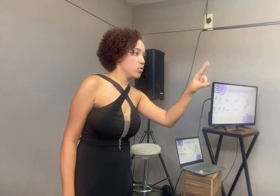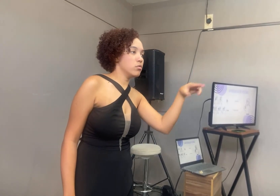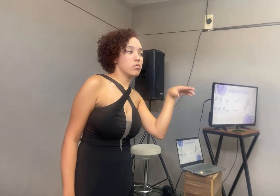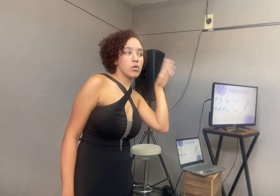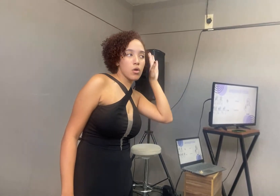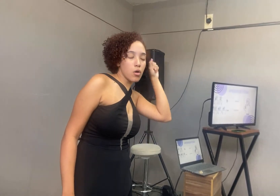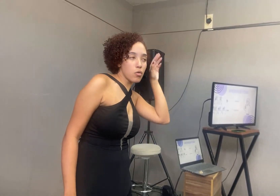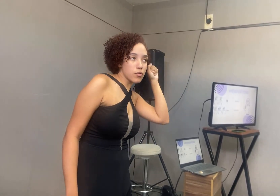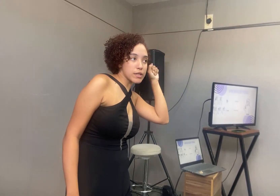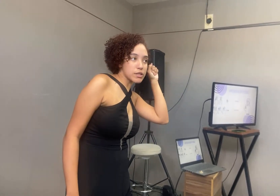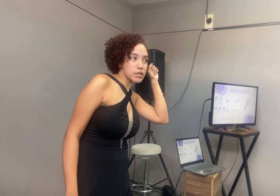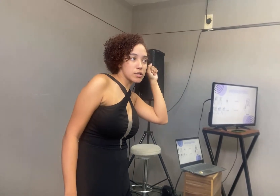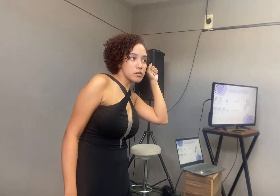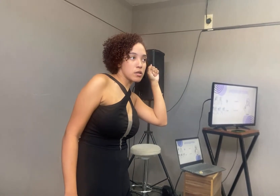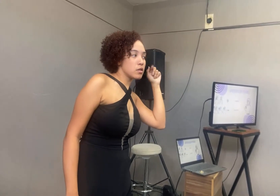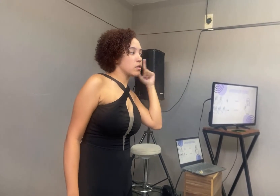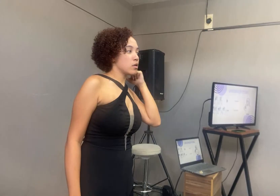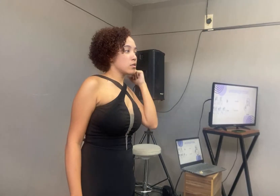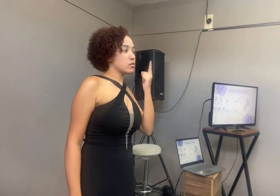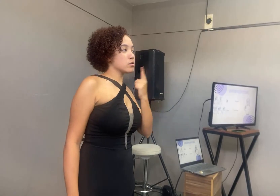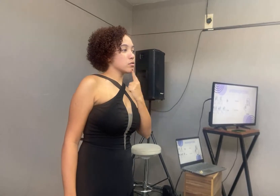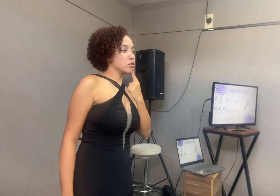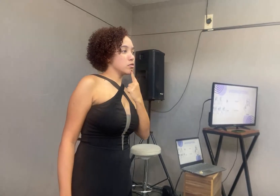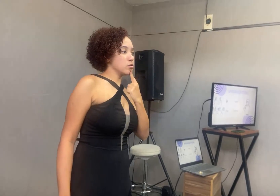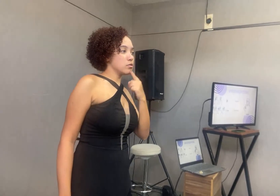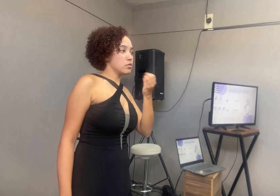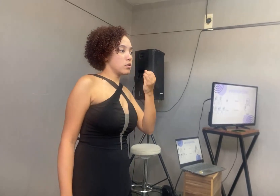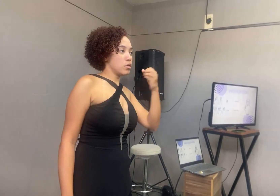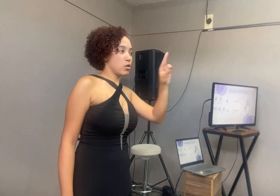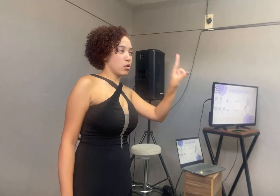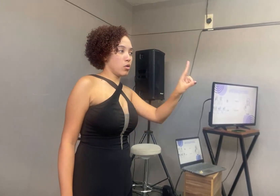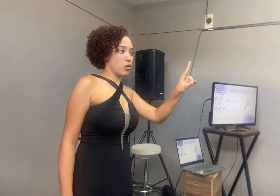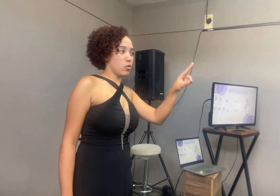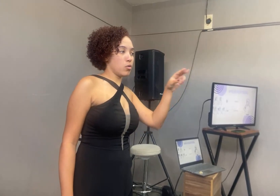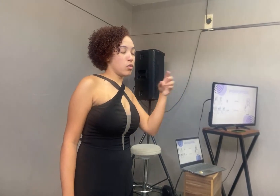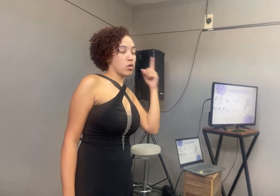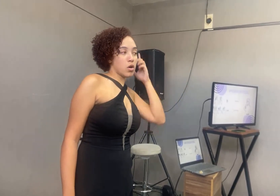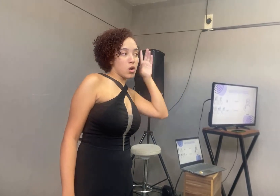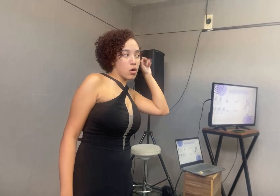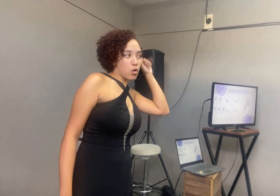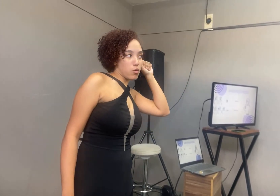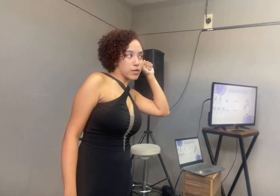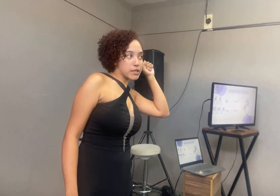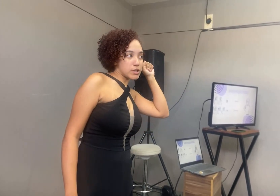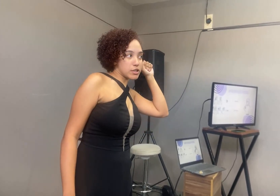ou, ouvinte. Surdo ou ouvinte.